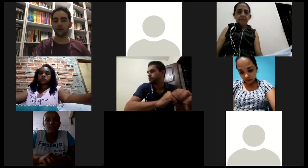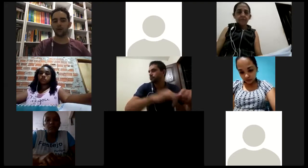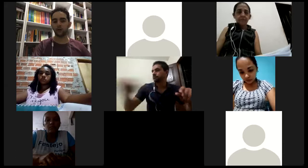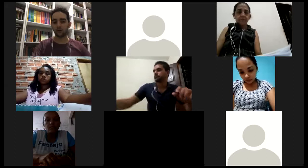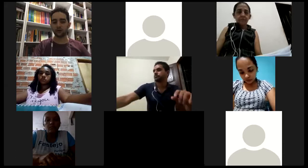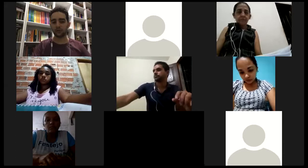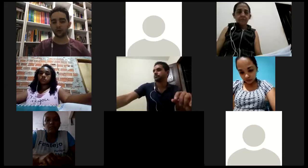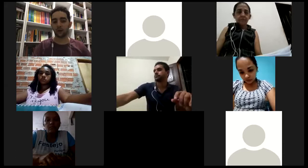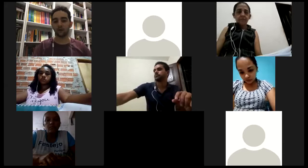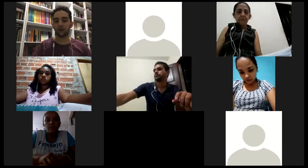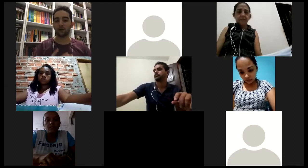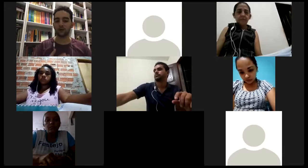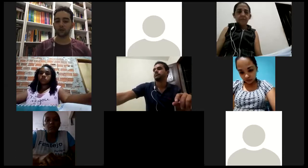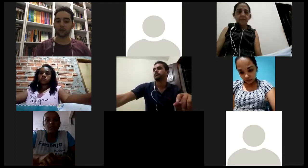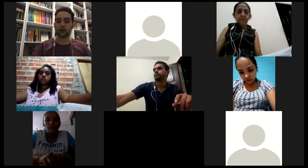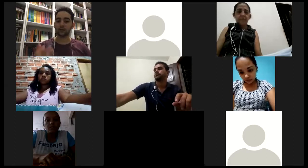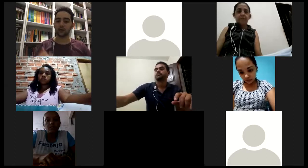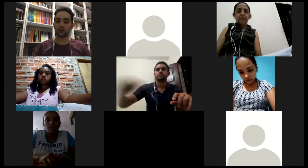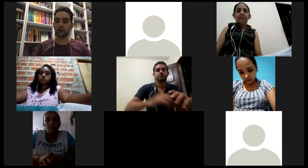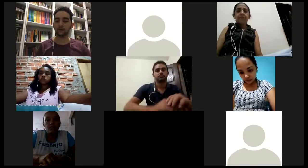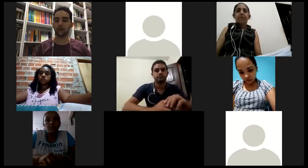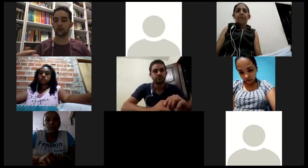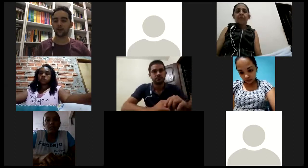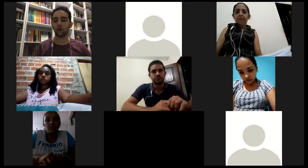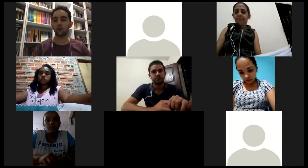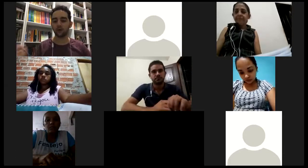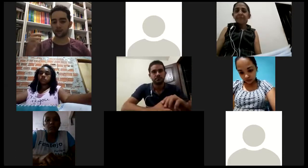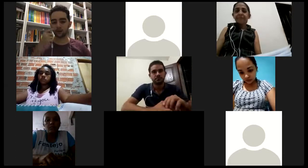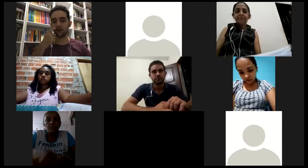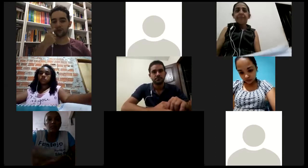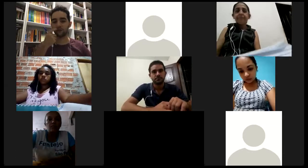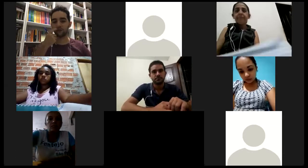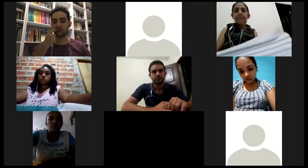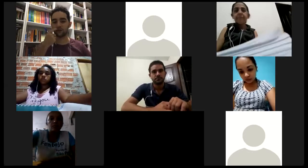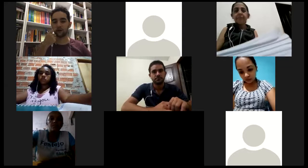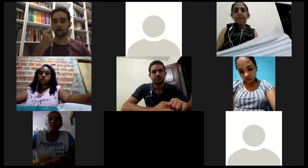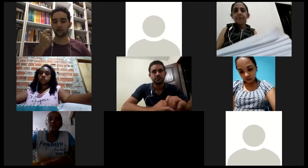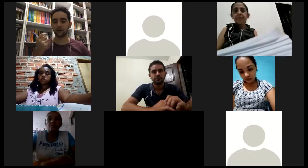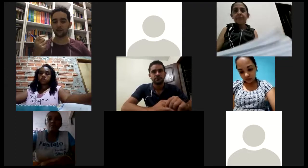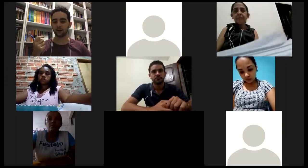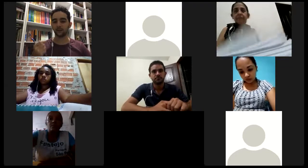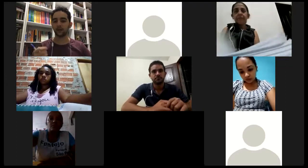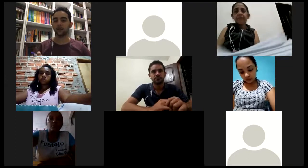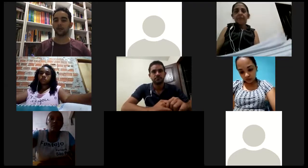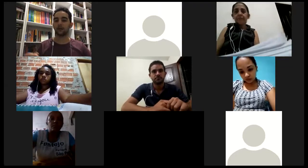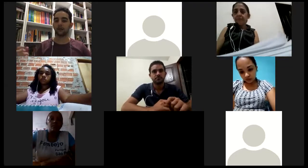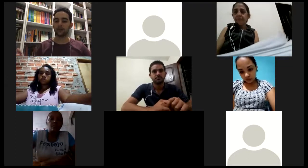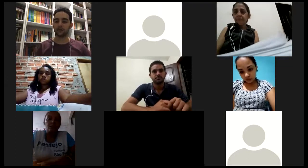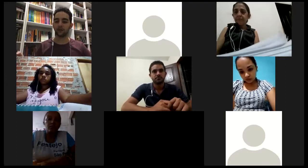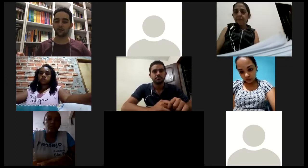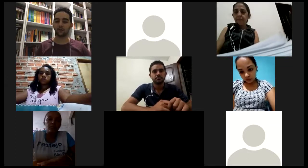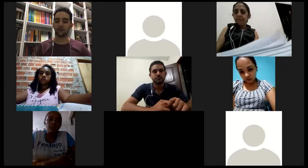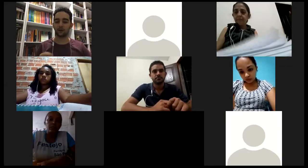sinais e eu gosto de misturar. Então talvez eu já traga sentimentos e traga cores, que eu tinha falado para vocês que eu iria trazer. Então